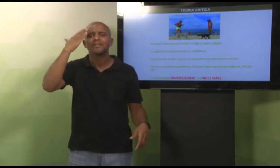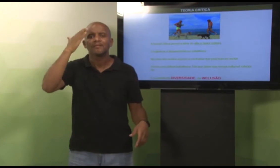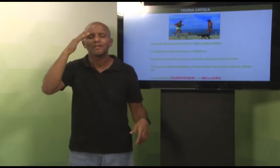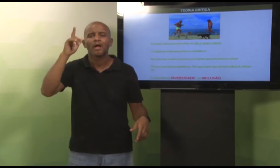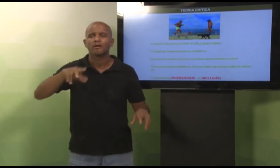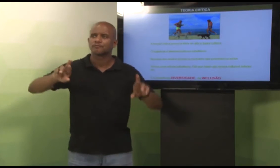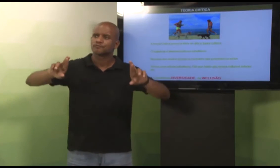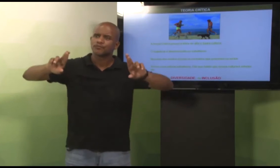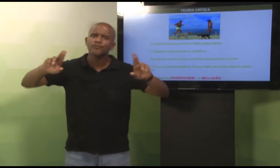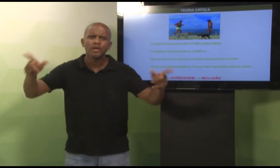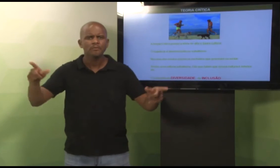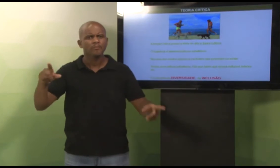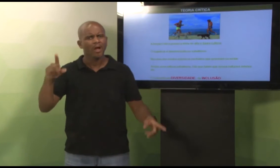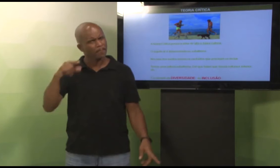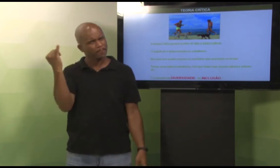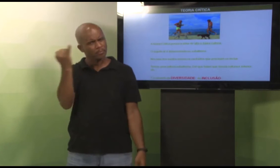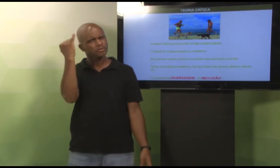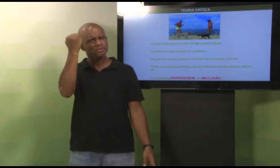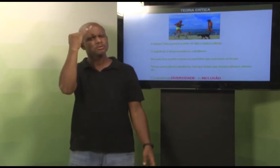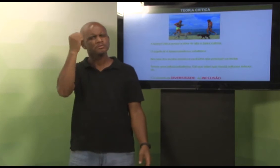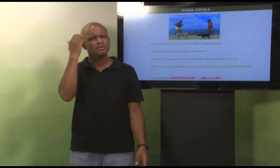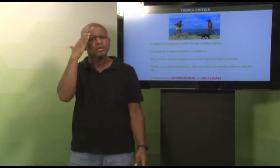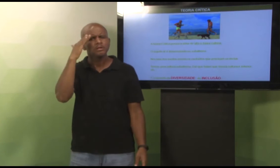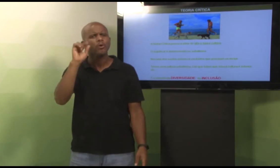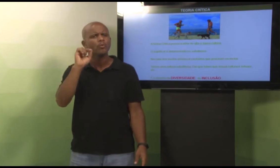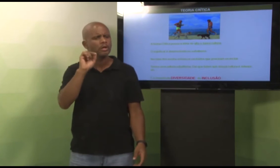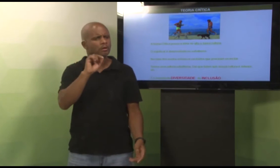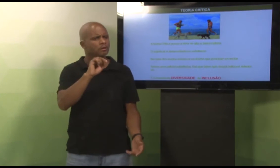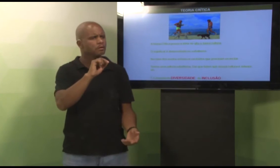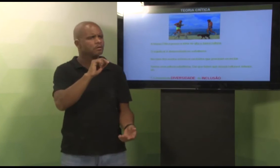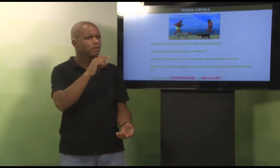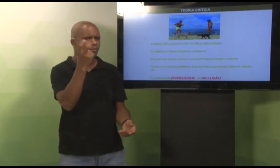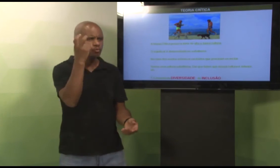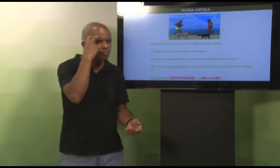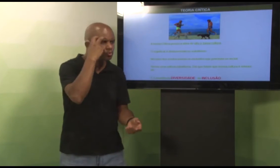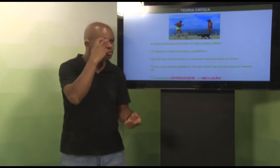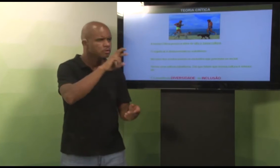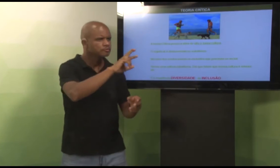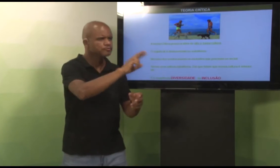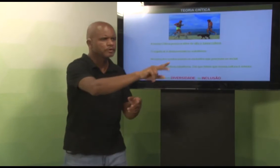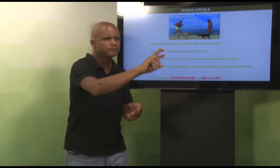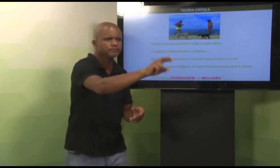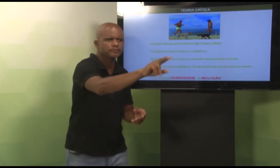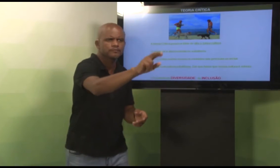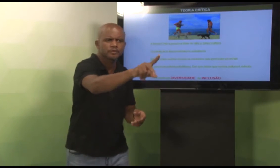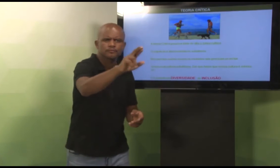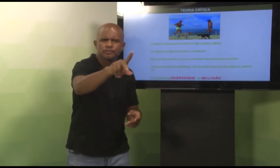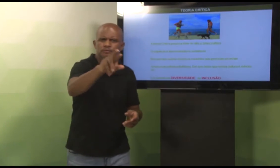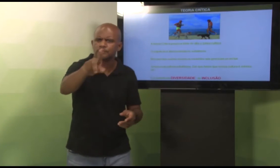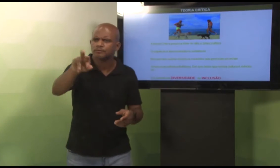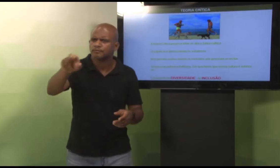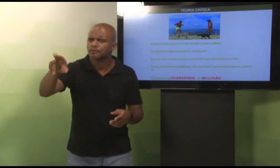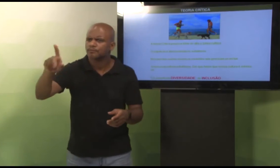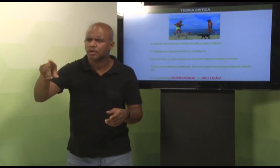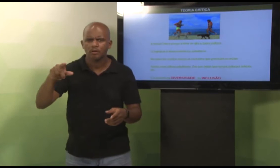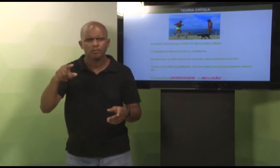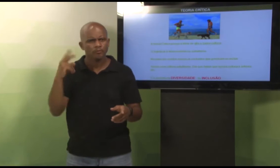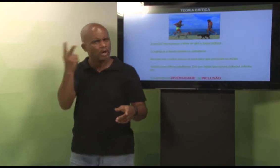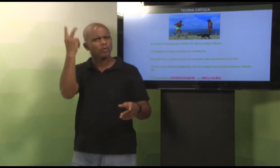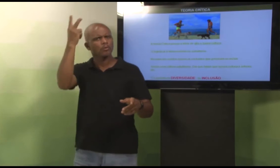Ambos têm o mesmo valor. E são diferentes. Isso que é importante. Percebam que há várias culturas